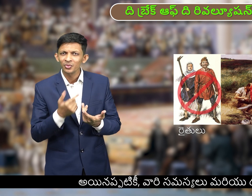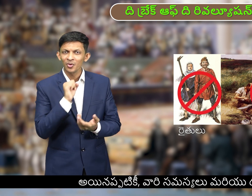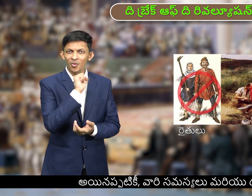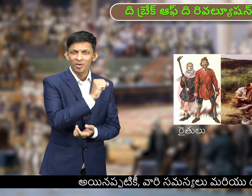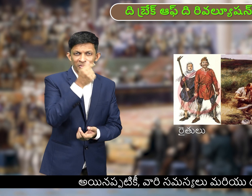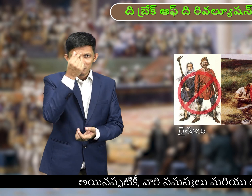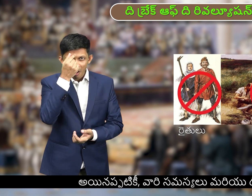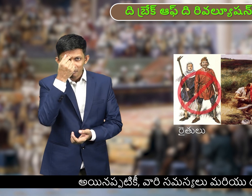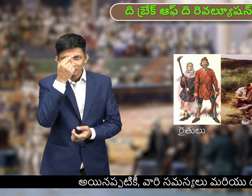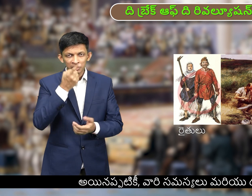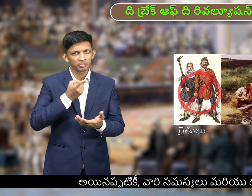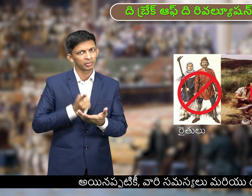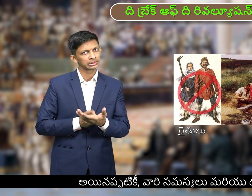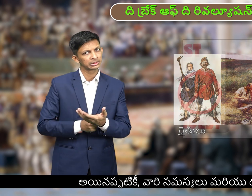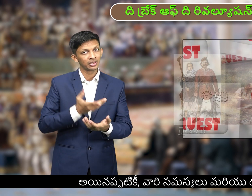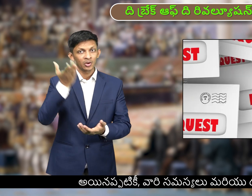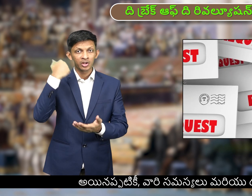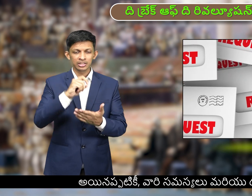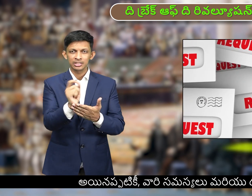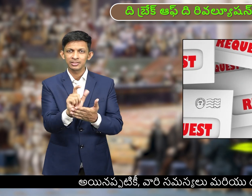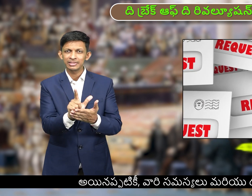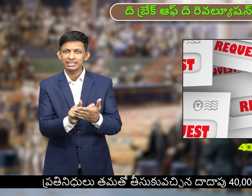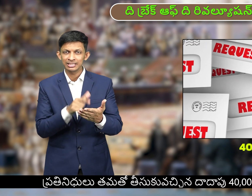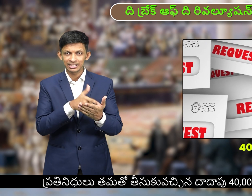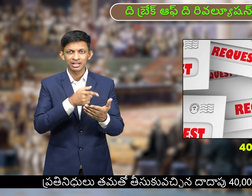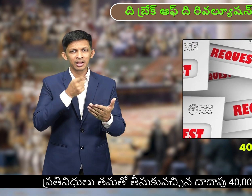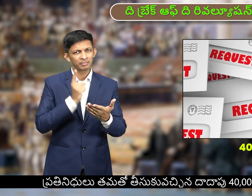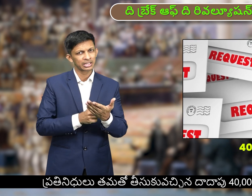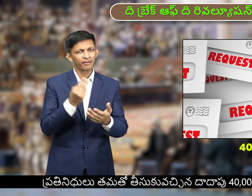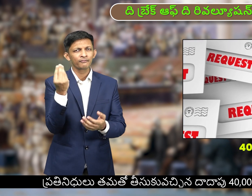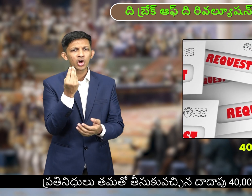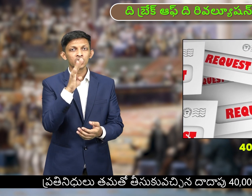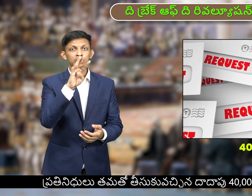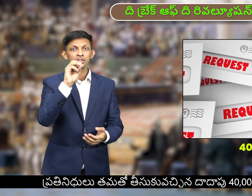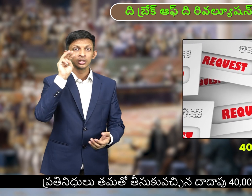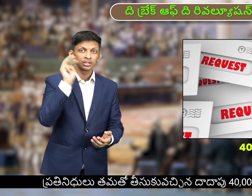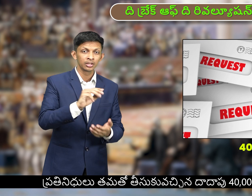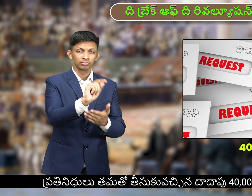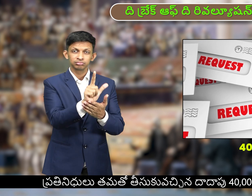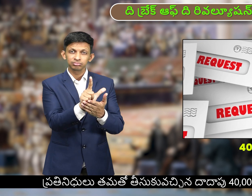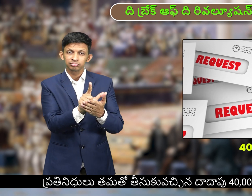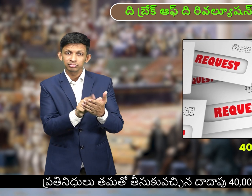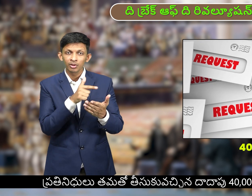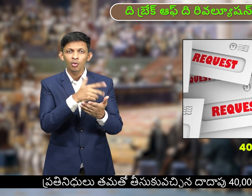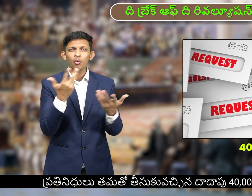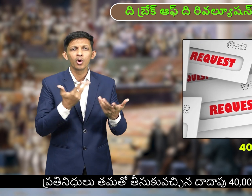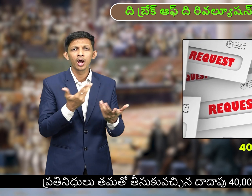అయినప్పటికీ వారి సమస్యలు మరియు డిమాండ్లను ప్రతినిధులు తమతో తీసుకువచ్చి దాదాపు 40,000 లేఖలలో